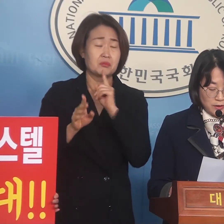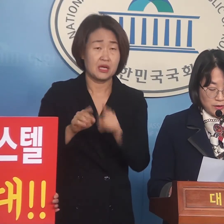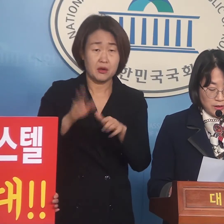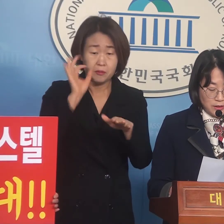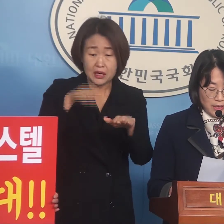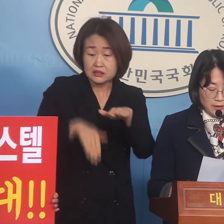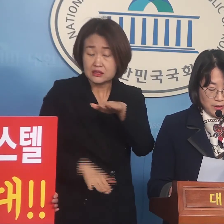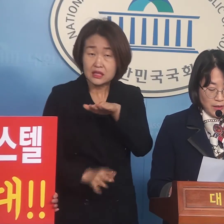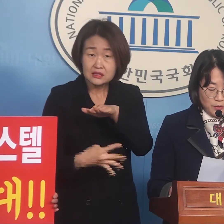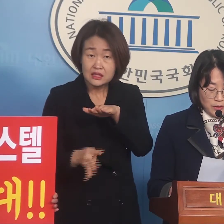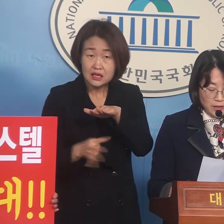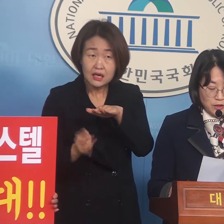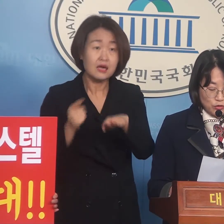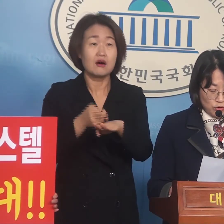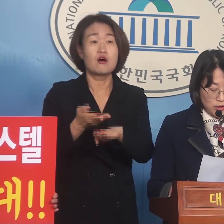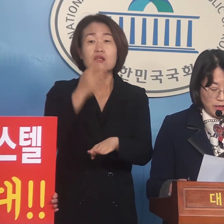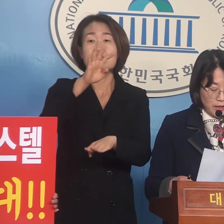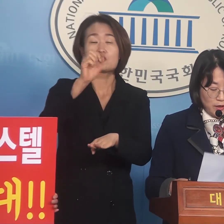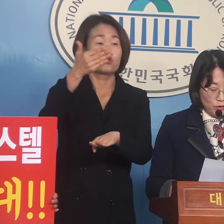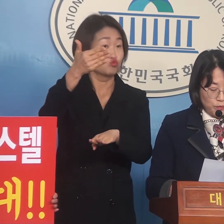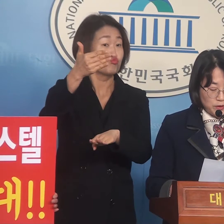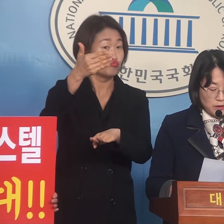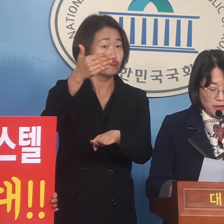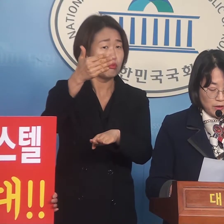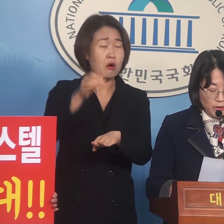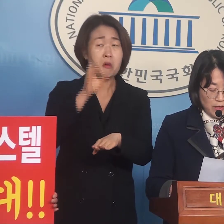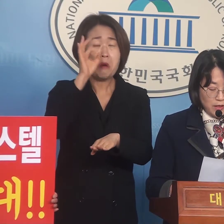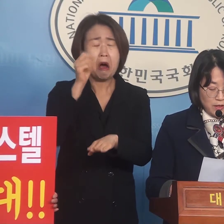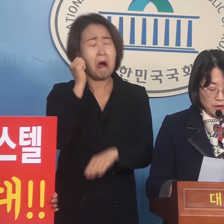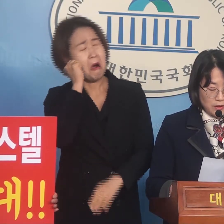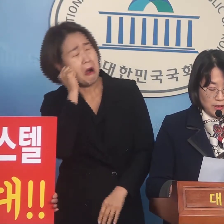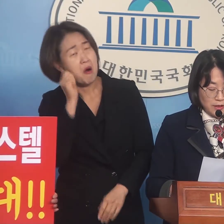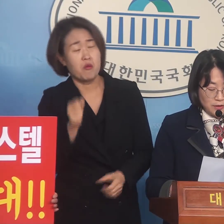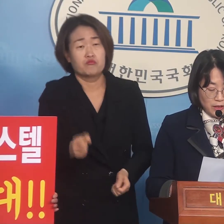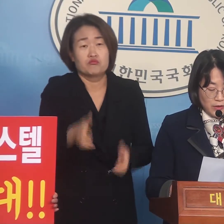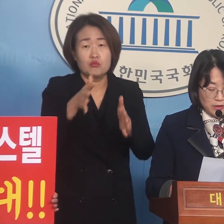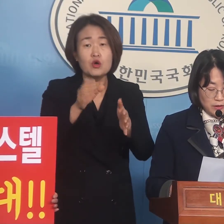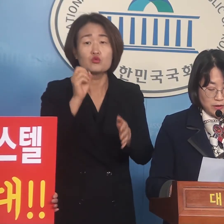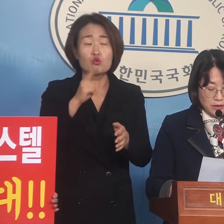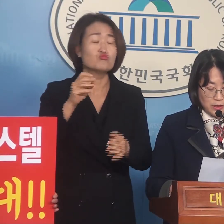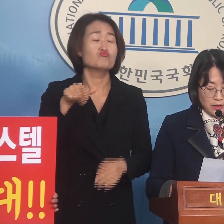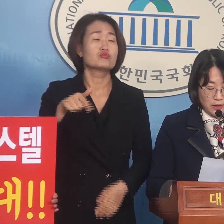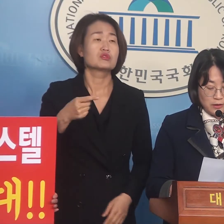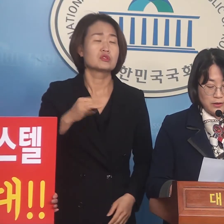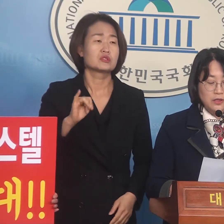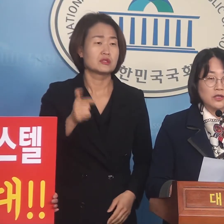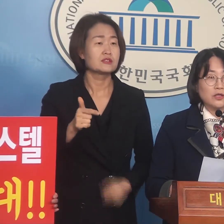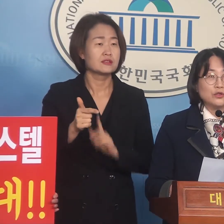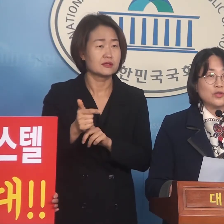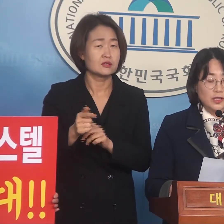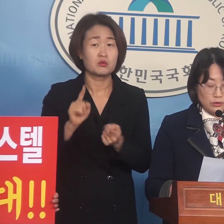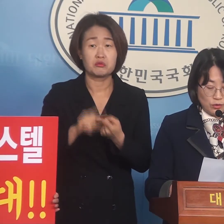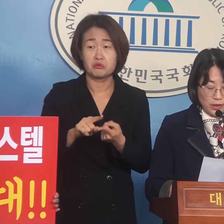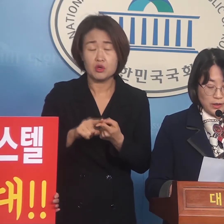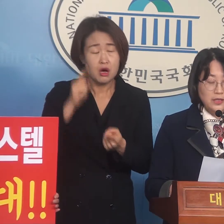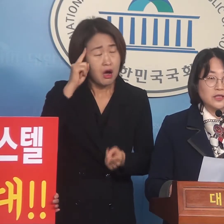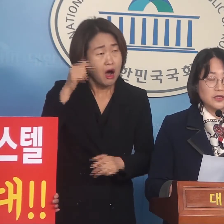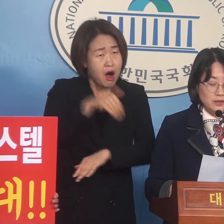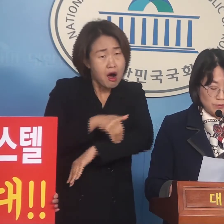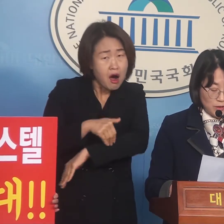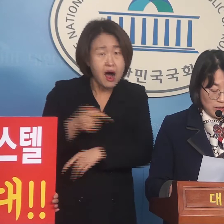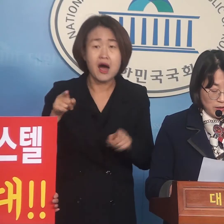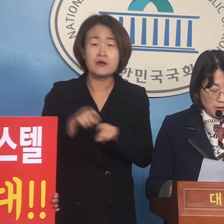4층, 지상 49층의 오피스텔과 근린 생활시설을 짓겠다는 건축계획도